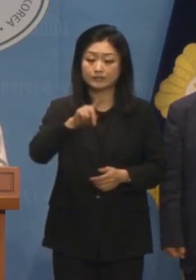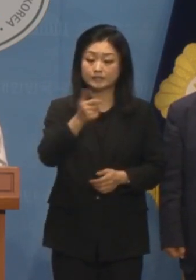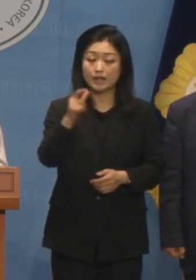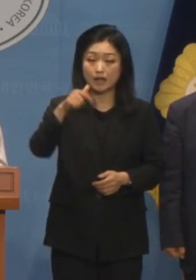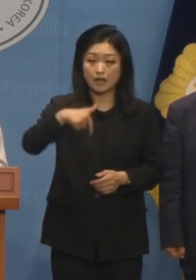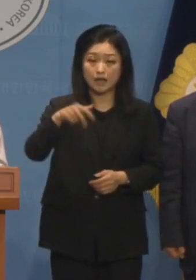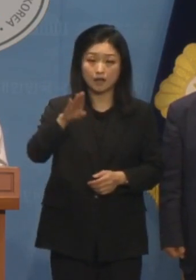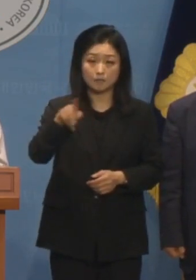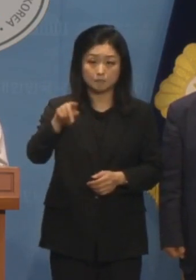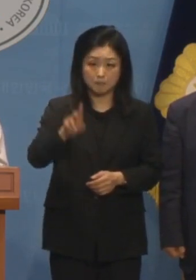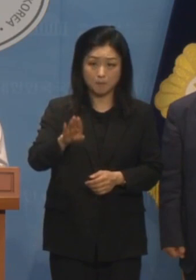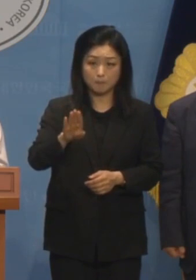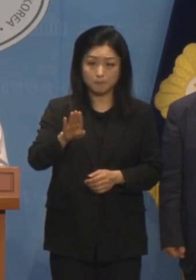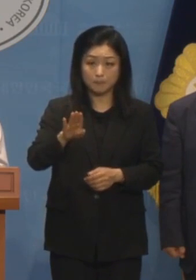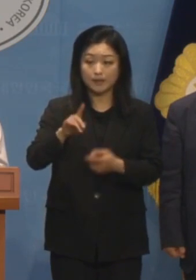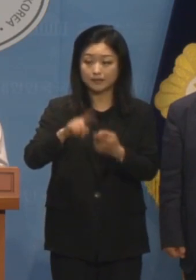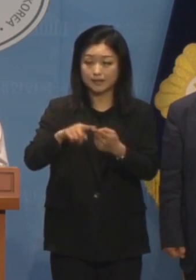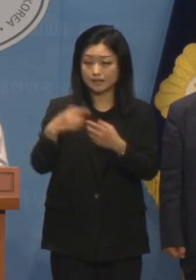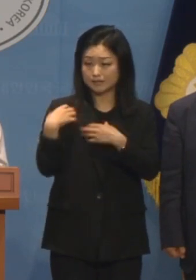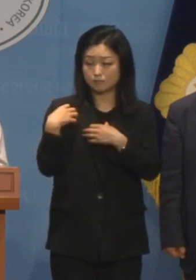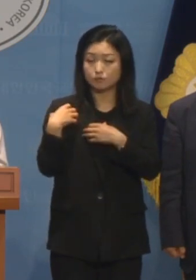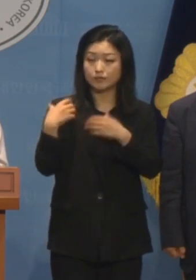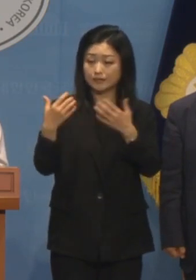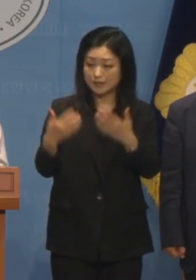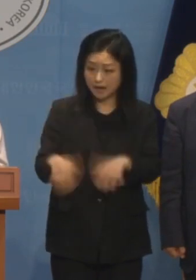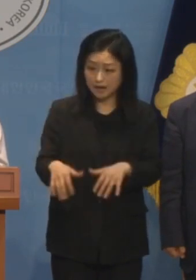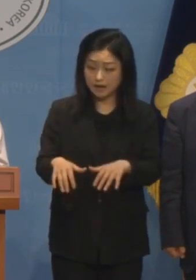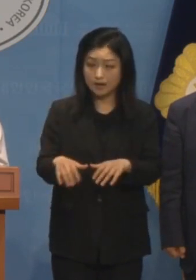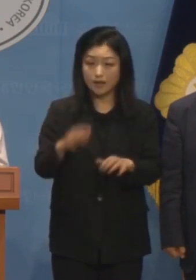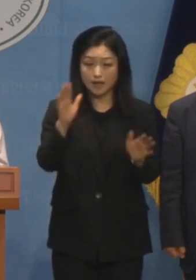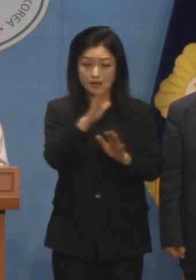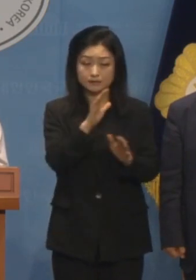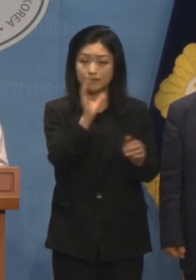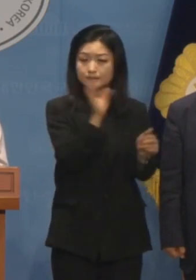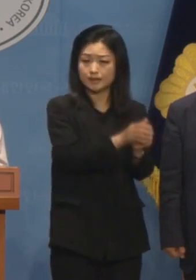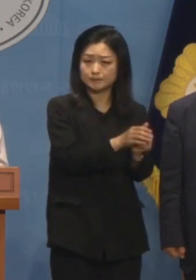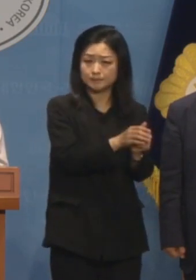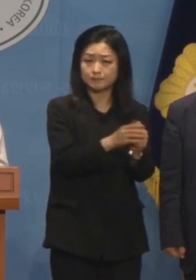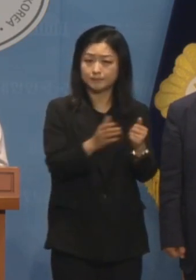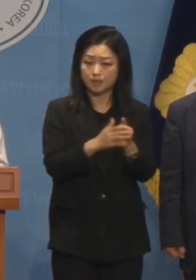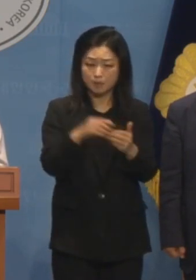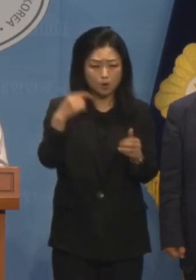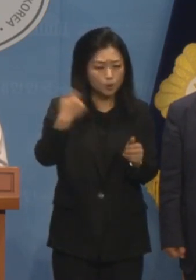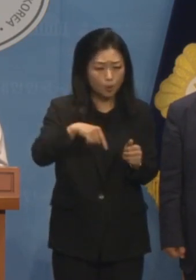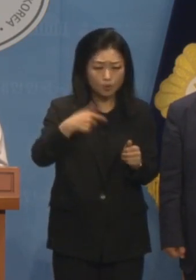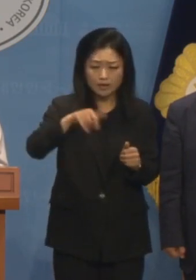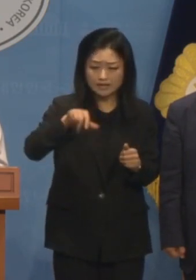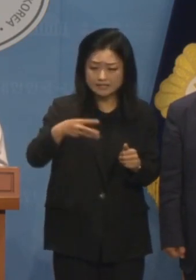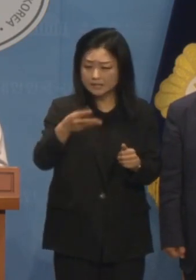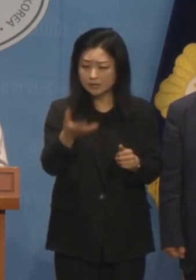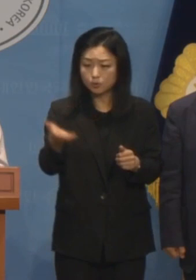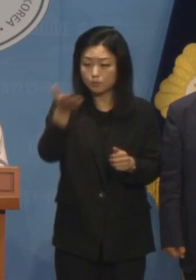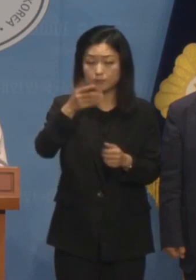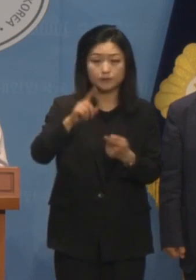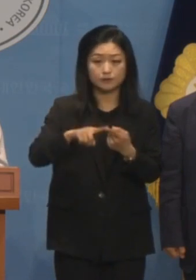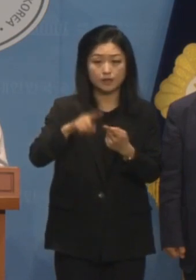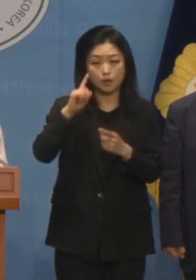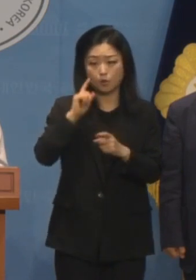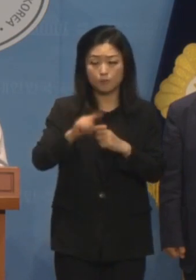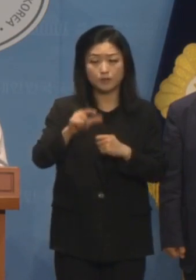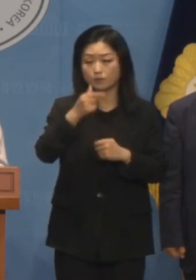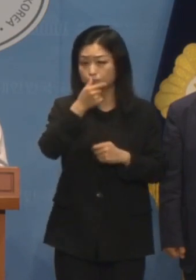책무성은 약화시키고 학생의 재정 부담으로 전가하면서 그 안에서 어떻게 교육의 질을 높일 것인지에 대한